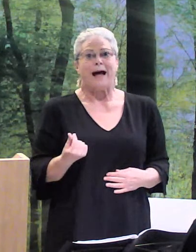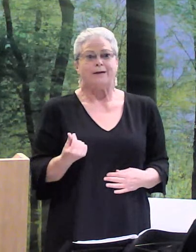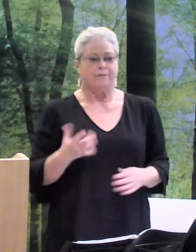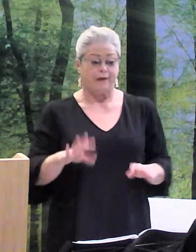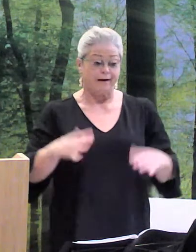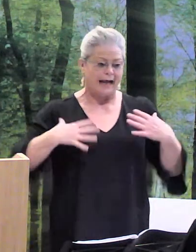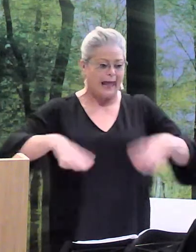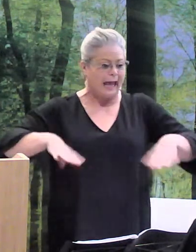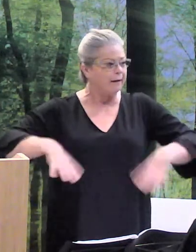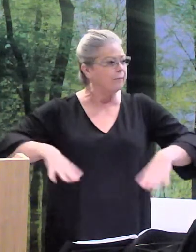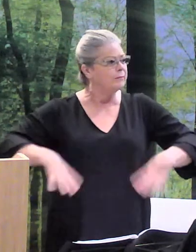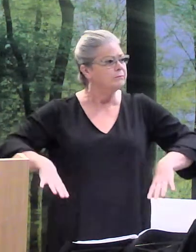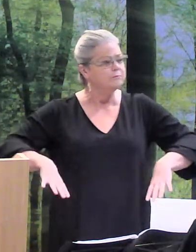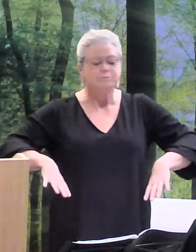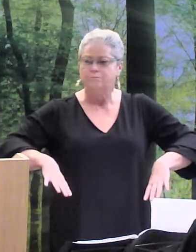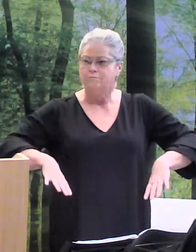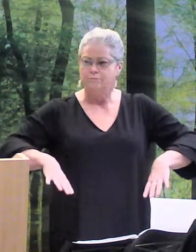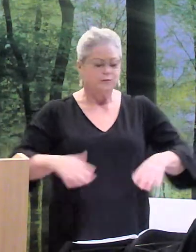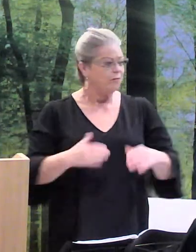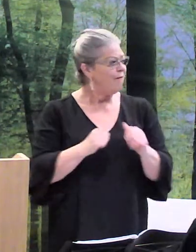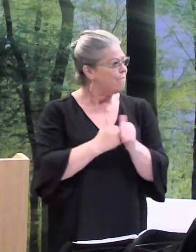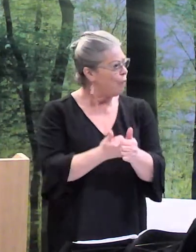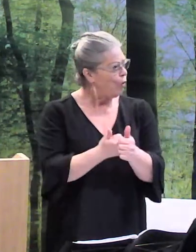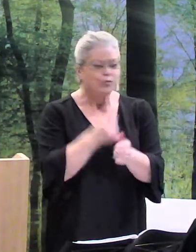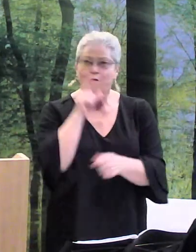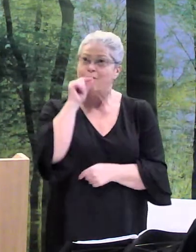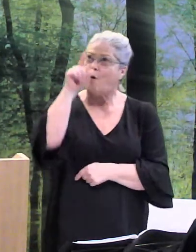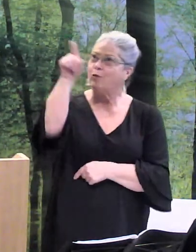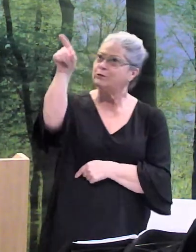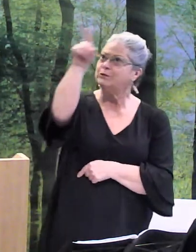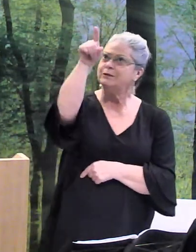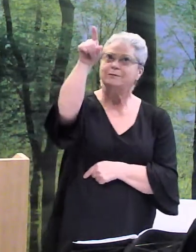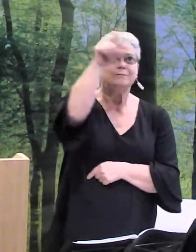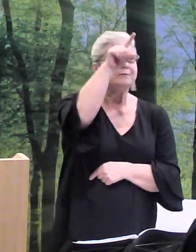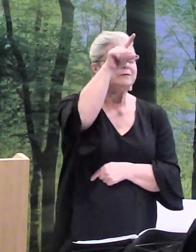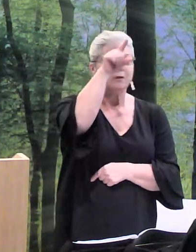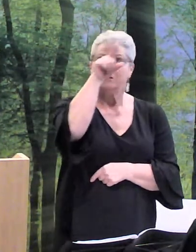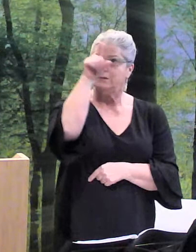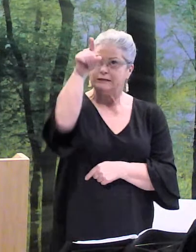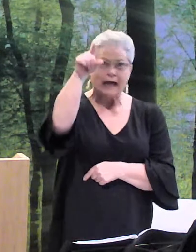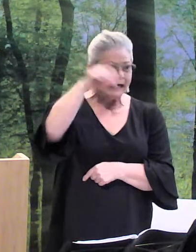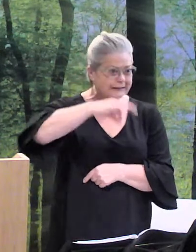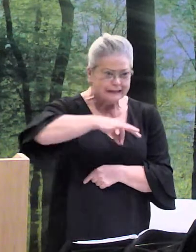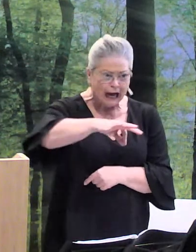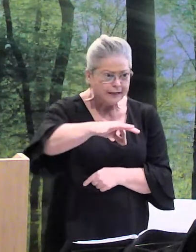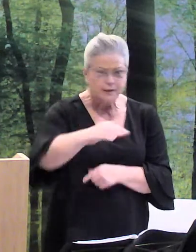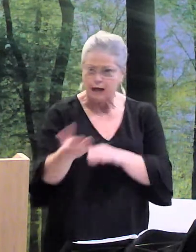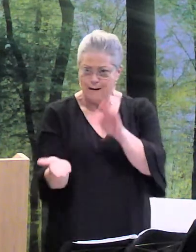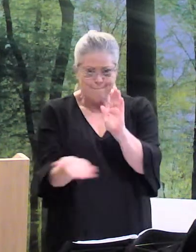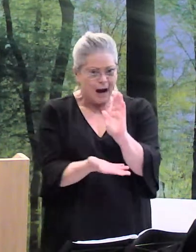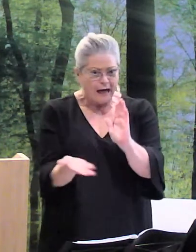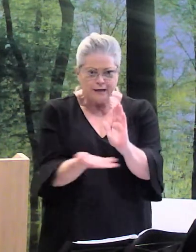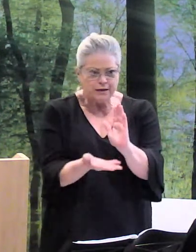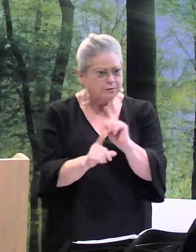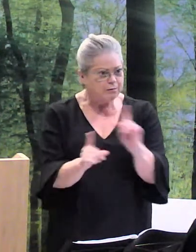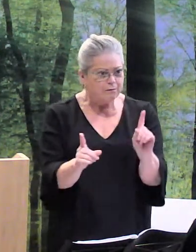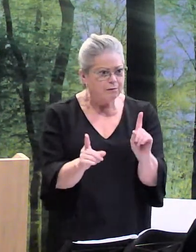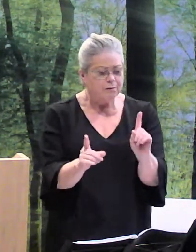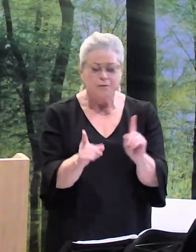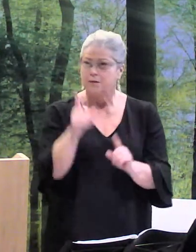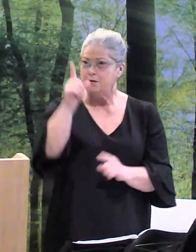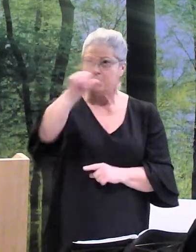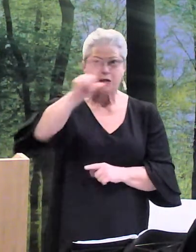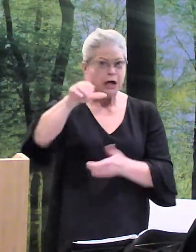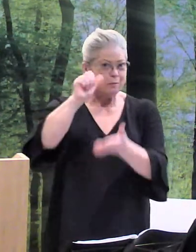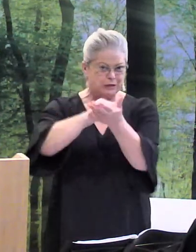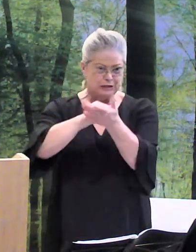dan kleding. Volg de vogels in de lucht. Zij zaaien niet en maaien niet en hebben